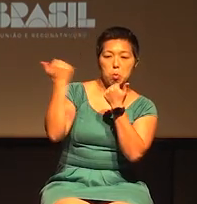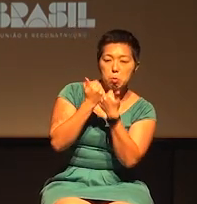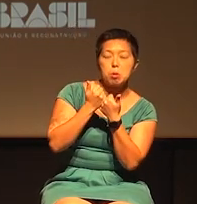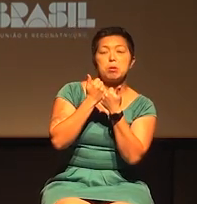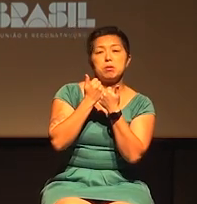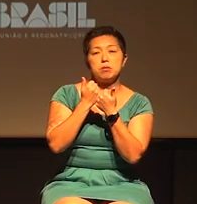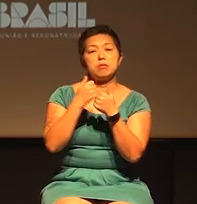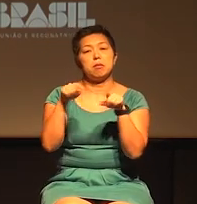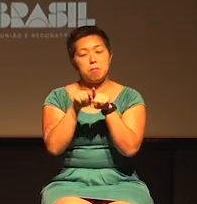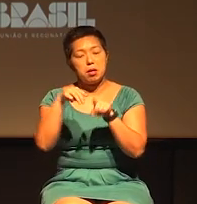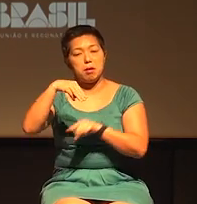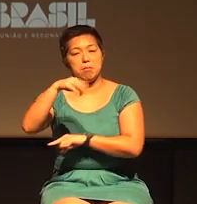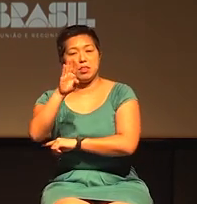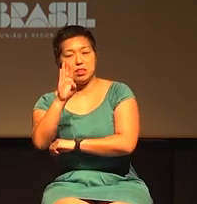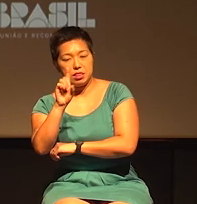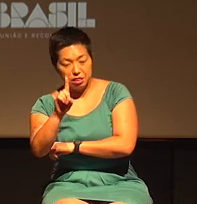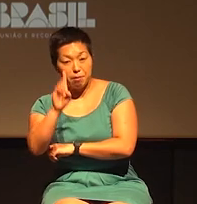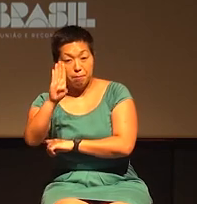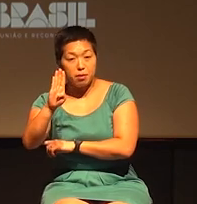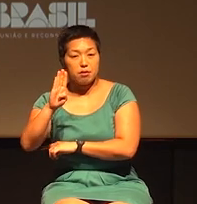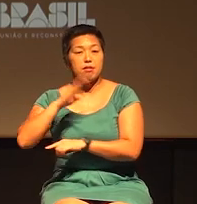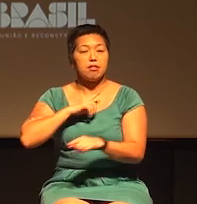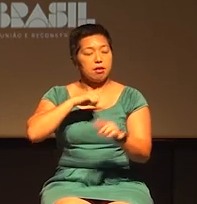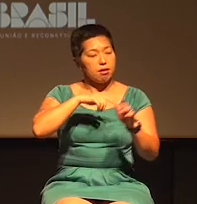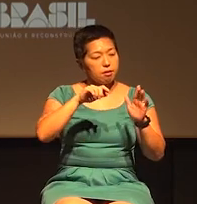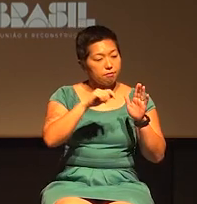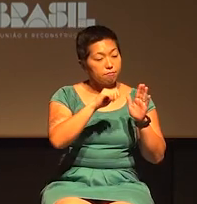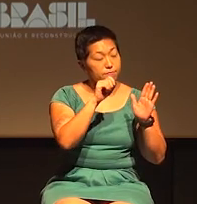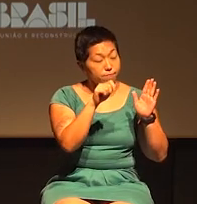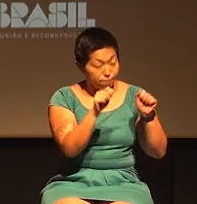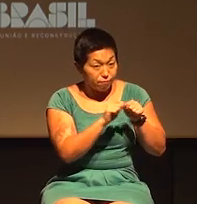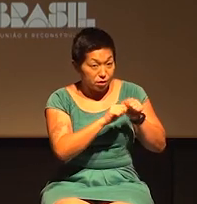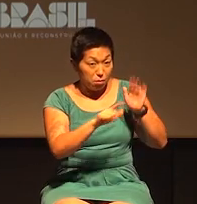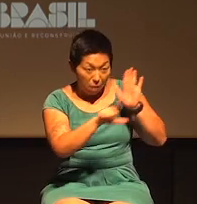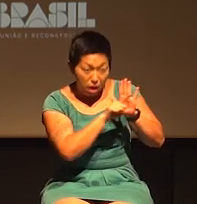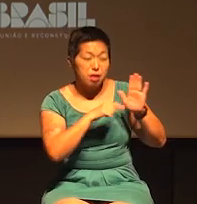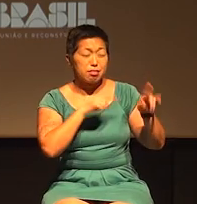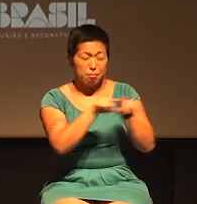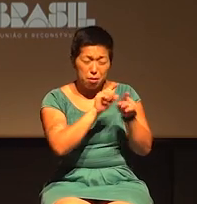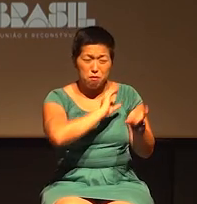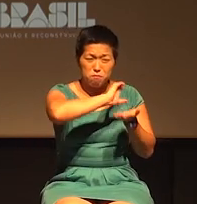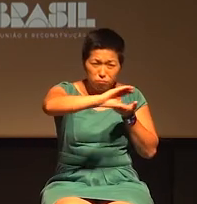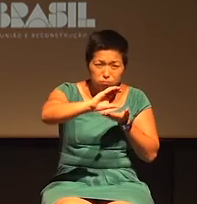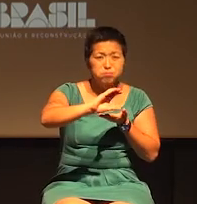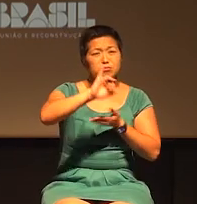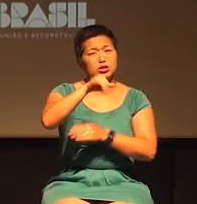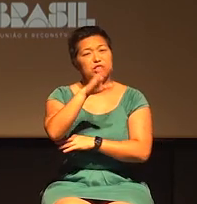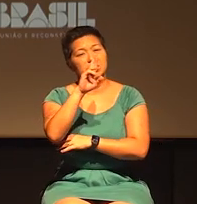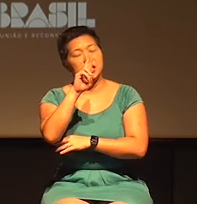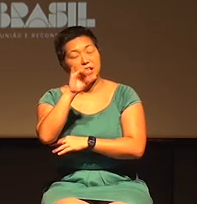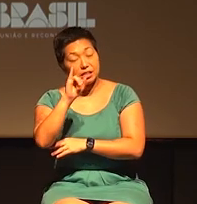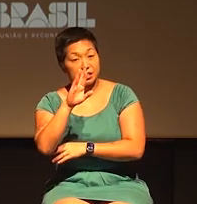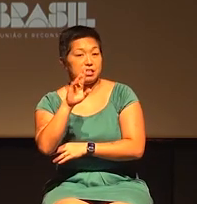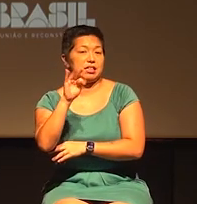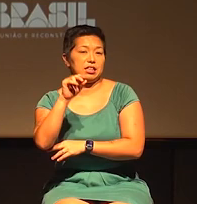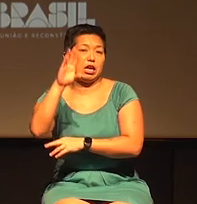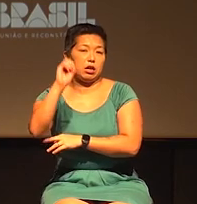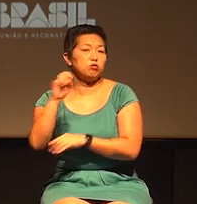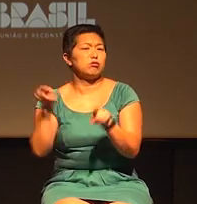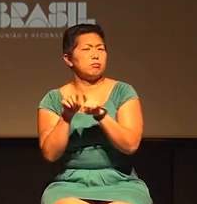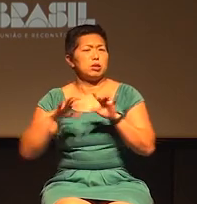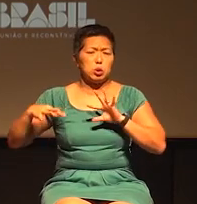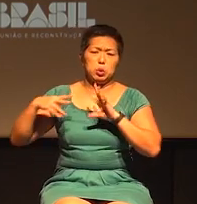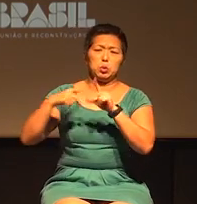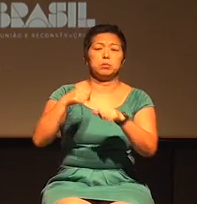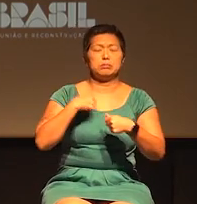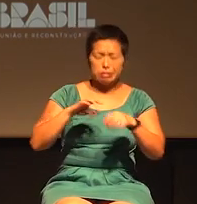Humanos governo da MDB vai executar uma Emenda do Jair Tato para investimento lá também é é todo mundo junto é o